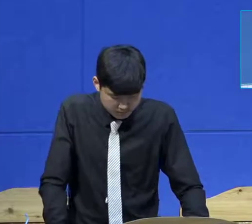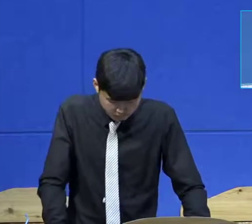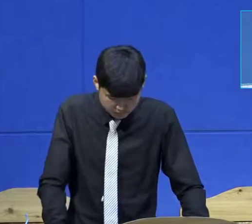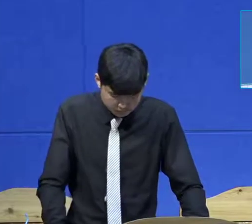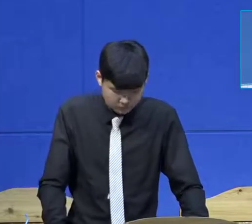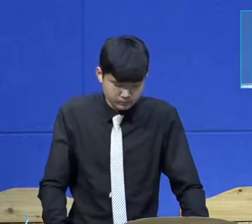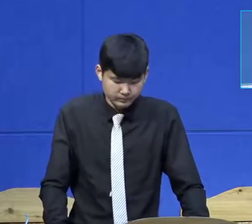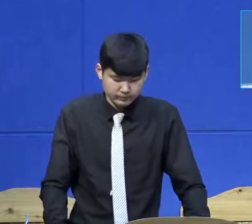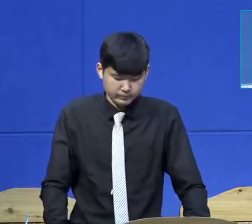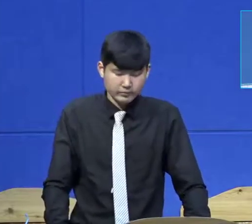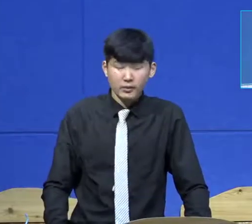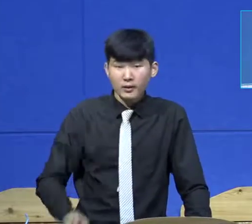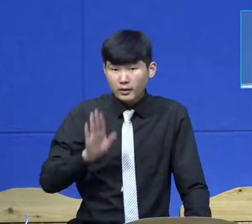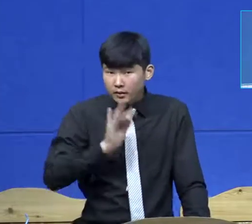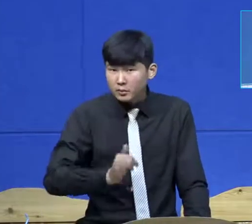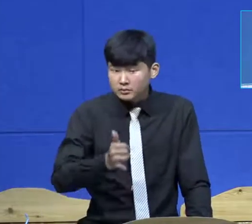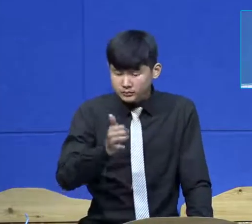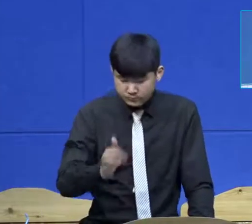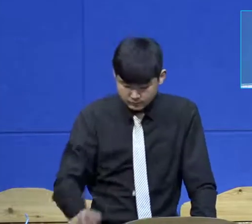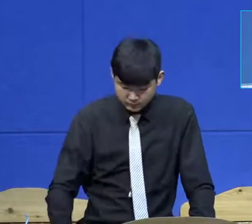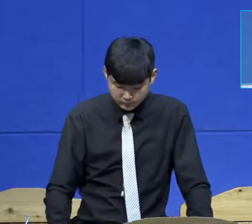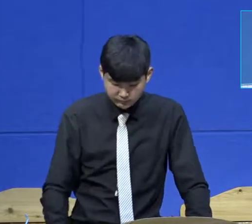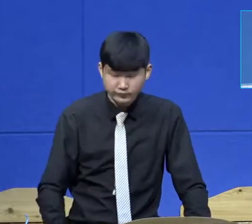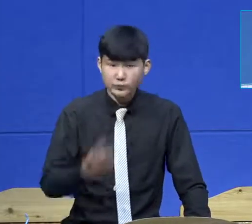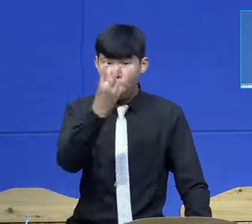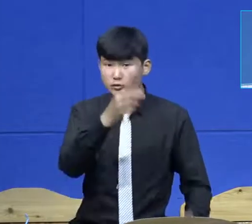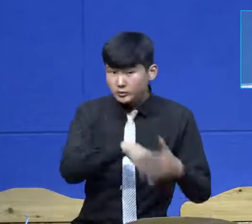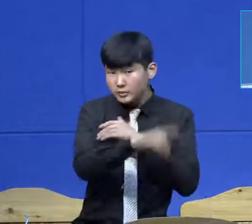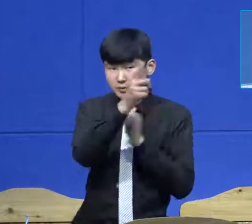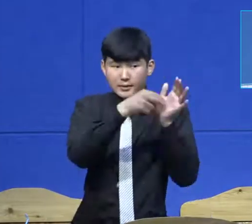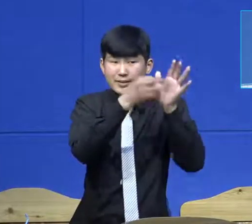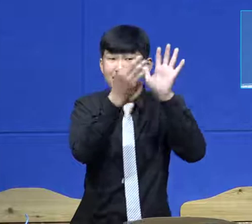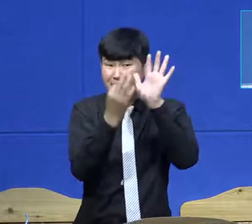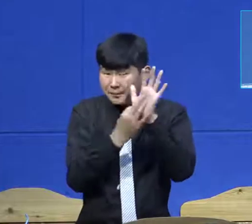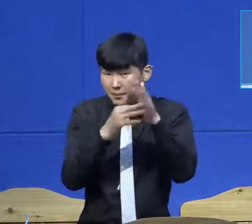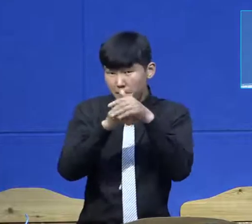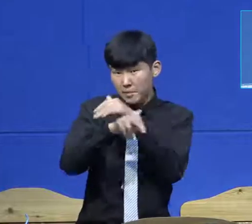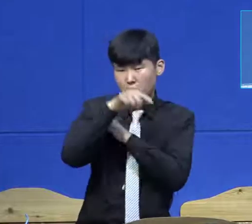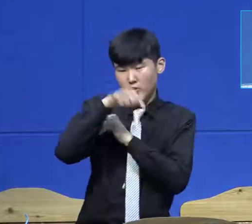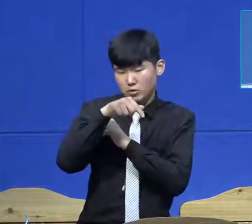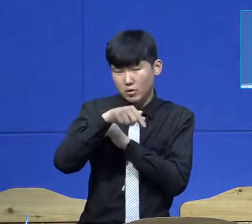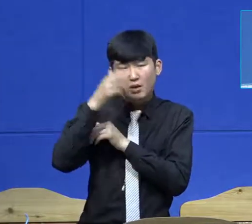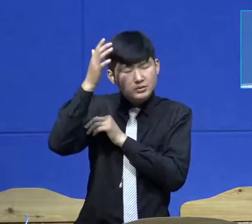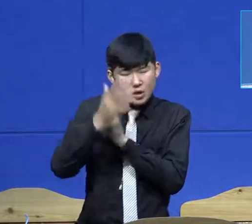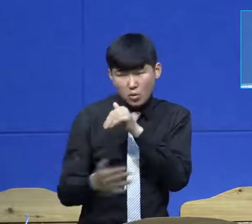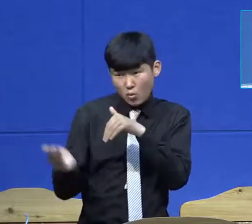За. Тэм учраас 2-р Тимот 1:8 дээр илч Паул одоо цайслуулаад үхэхийн өмнөхөн